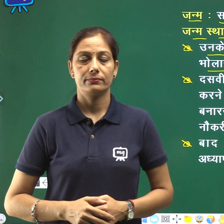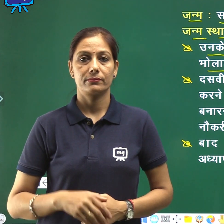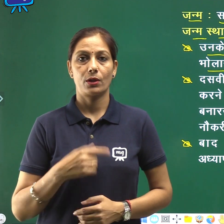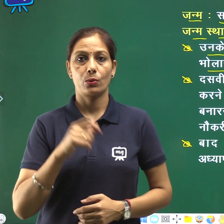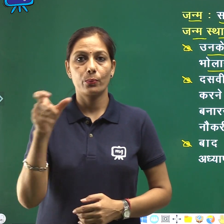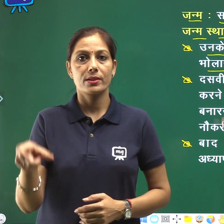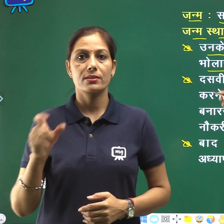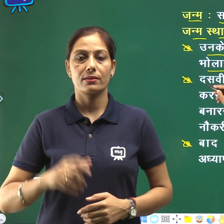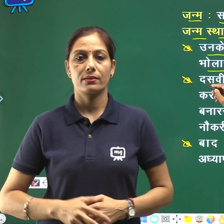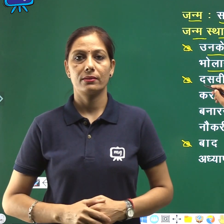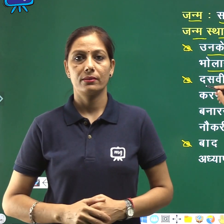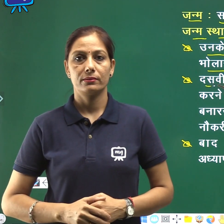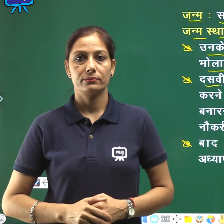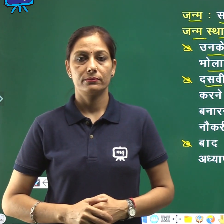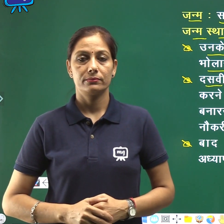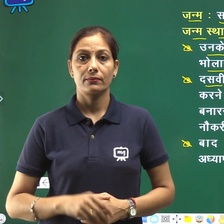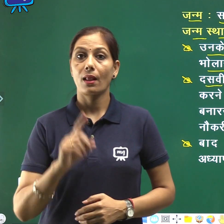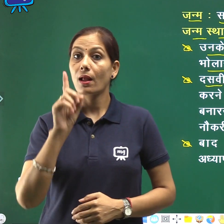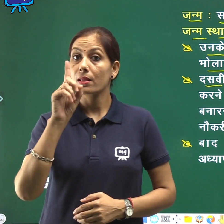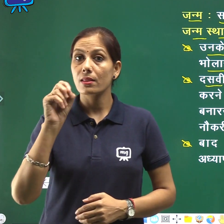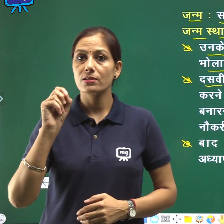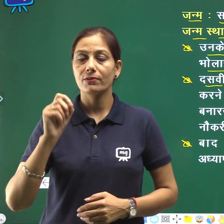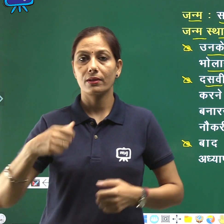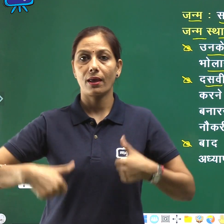इन्होंने 10वीं की परीक्षा